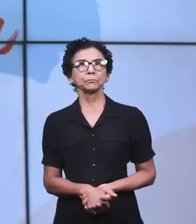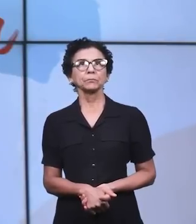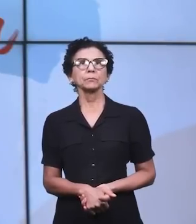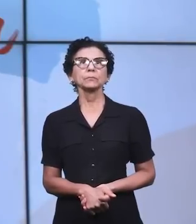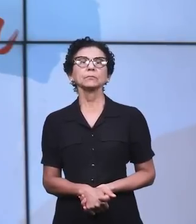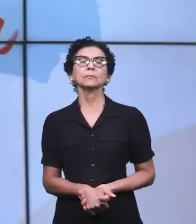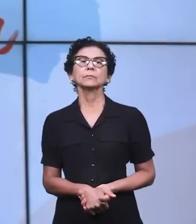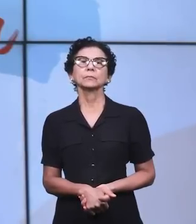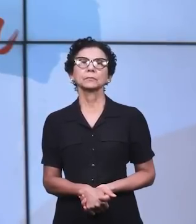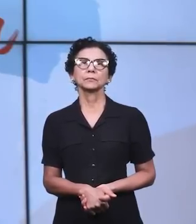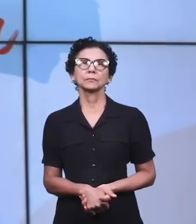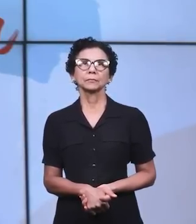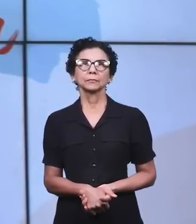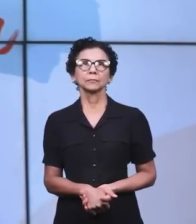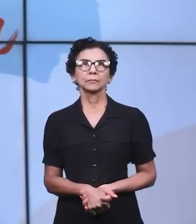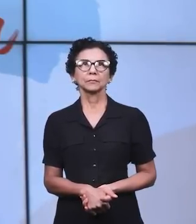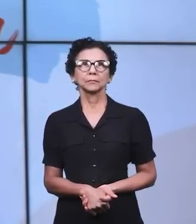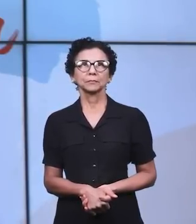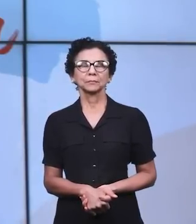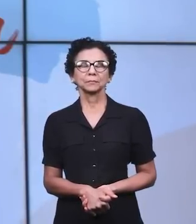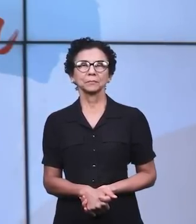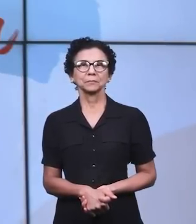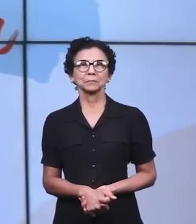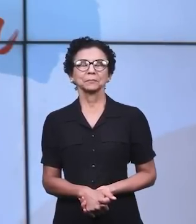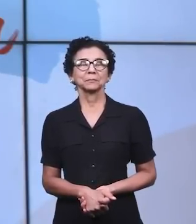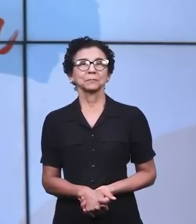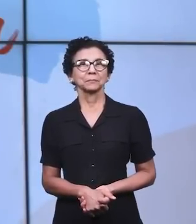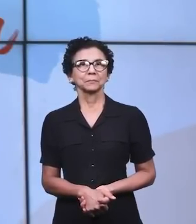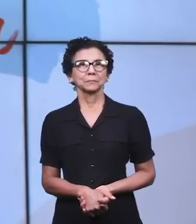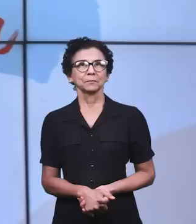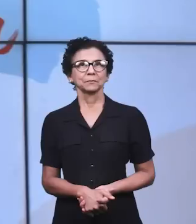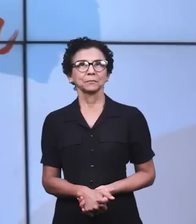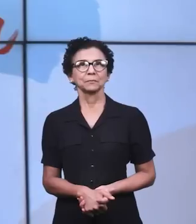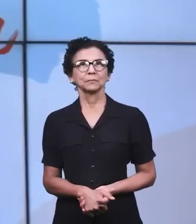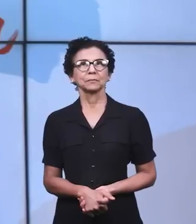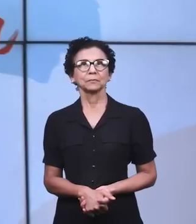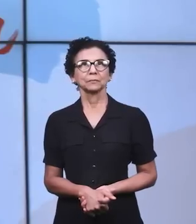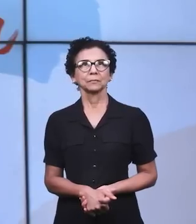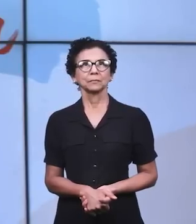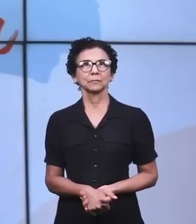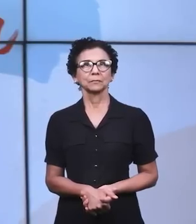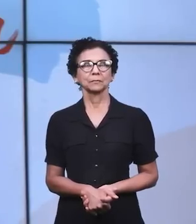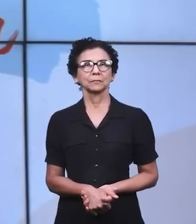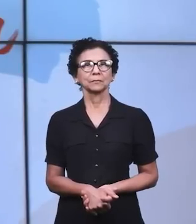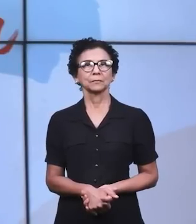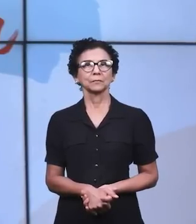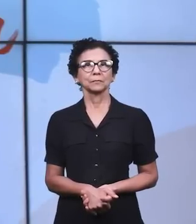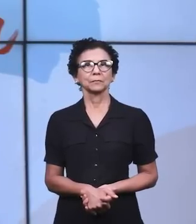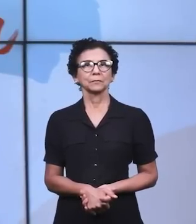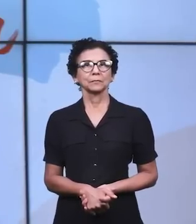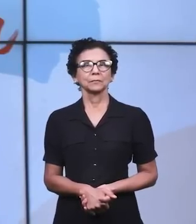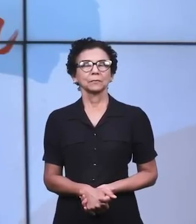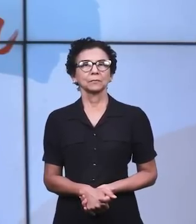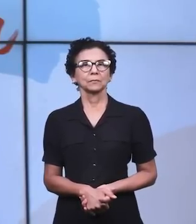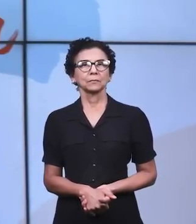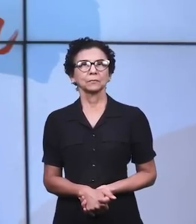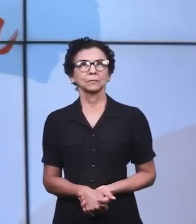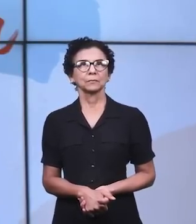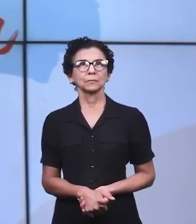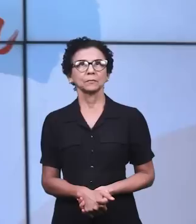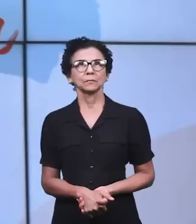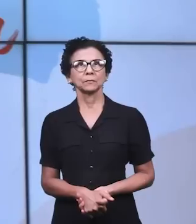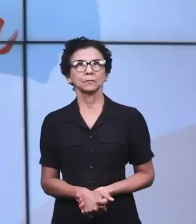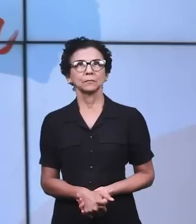faz esse sinal aqui, os dois dedos cruzados, apontando para o alto. Sempre que é o sinal de Senhor e Deus, é para o alto, tá? Então, é